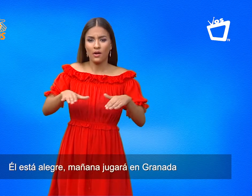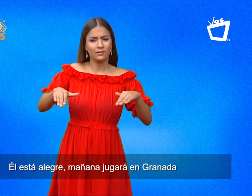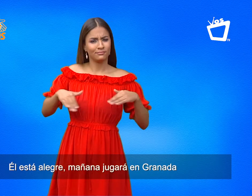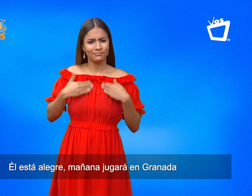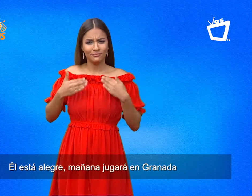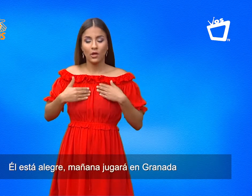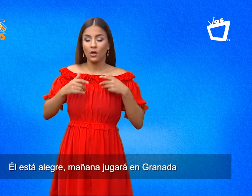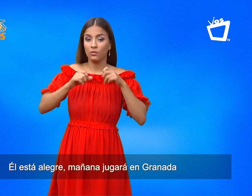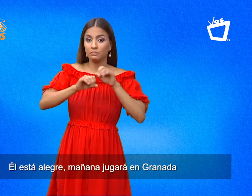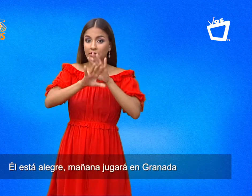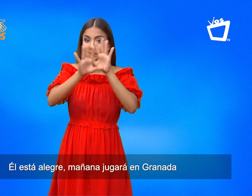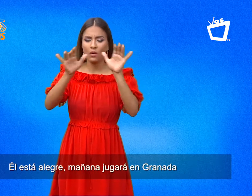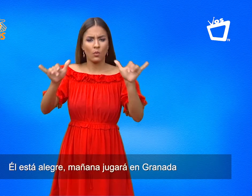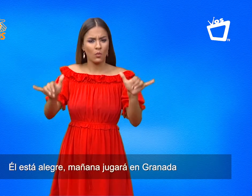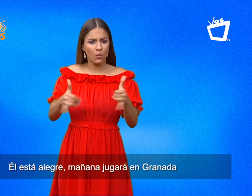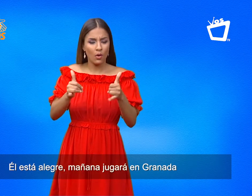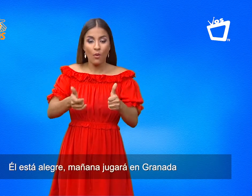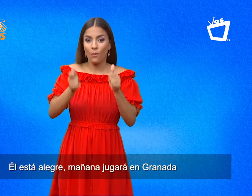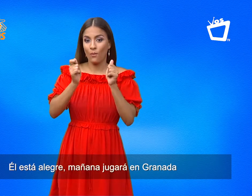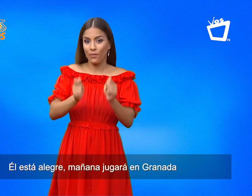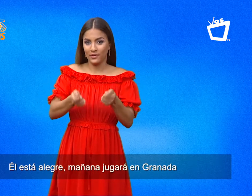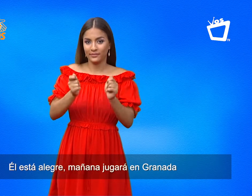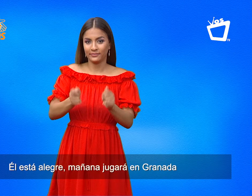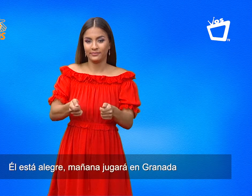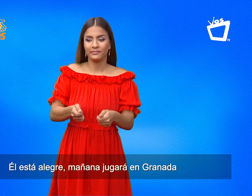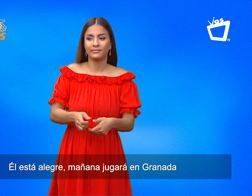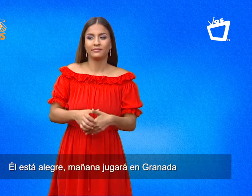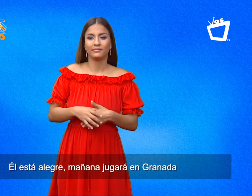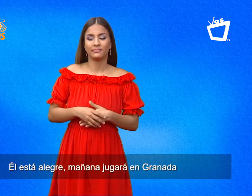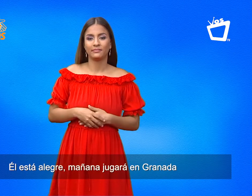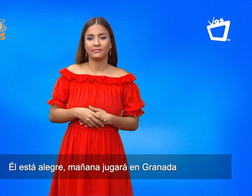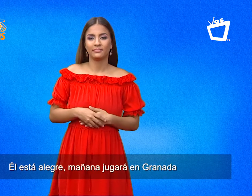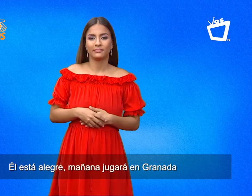esta alegre mañana jugará en granada